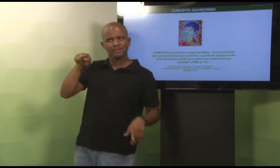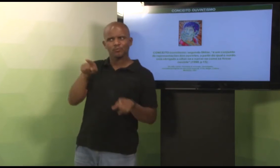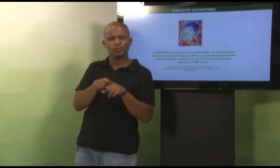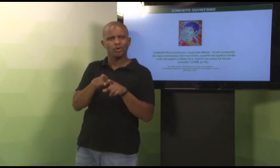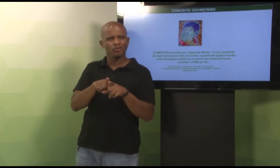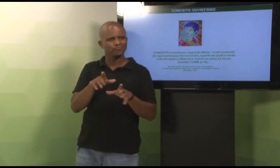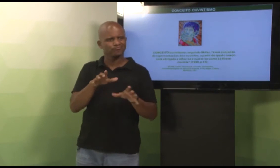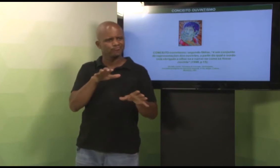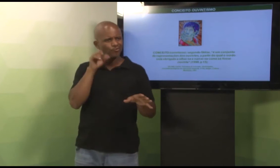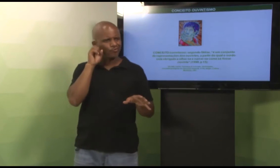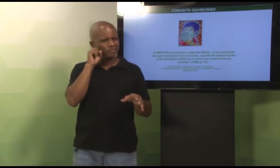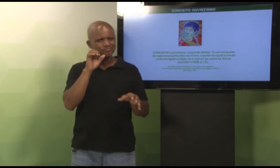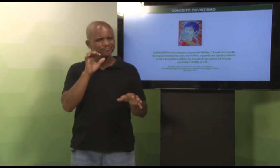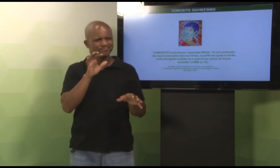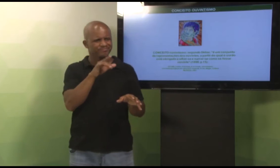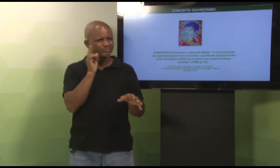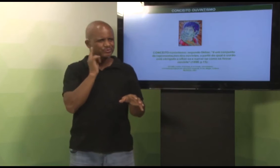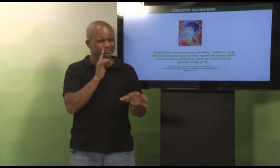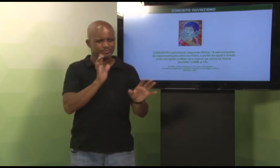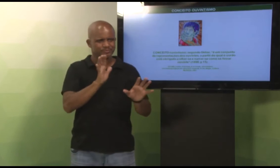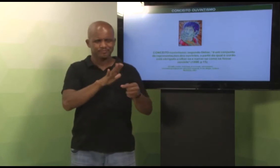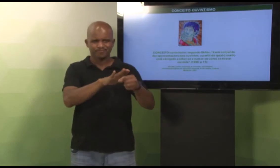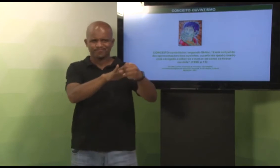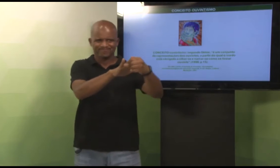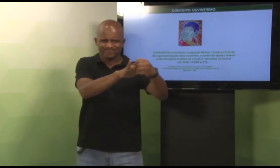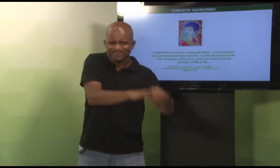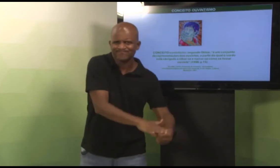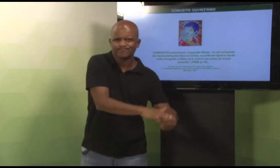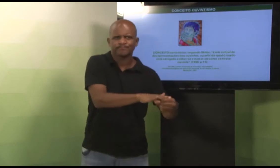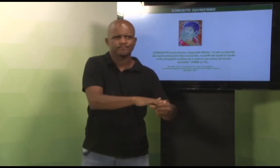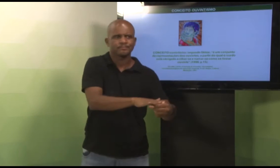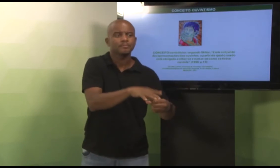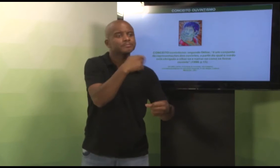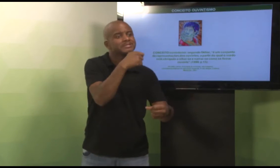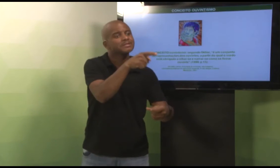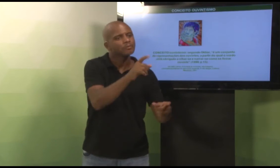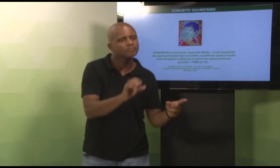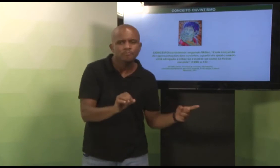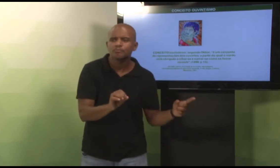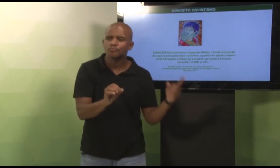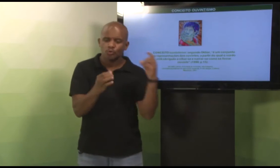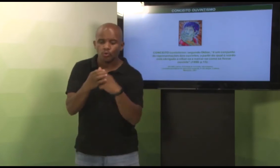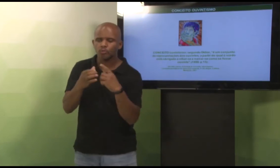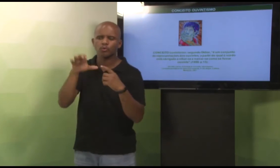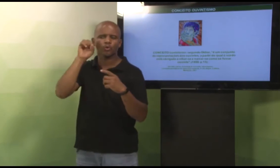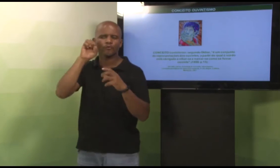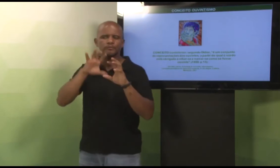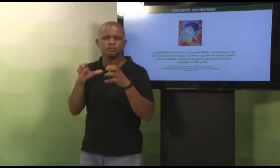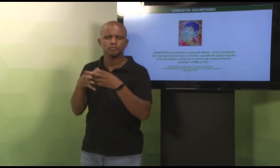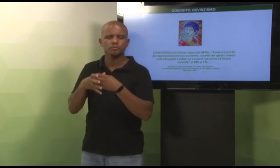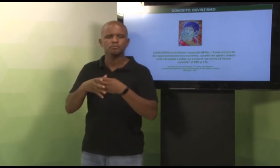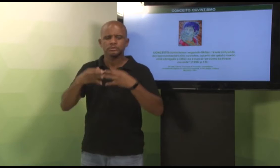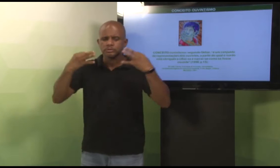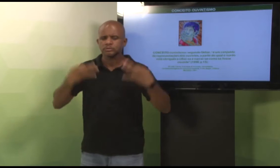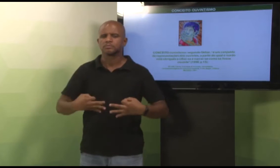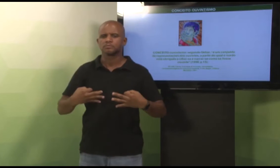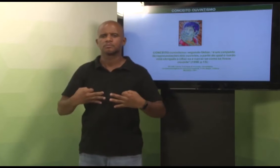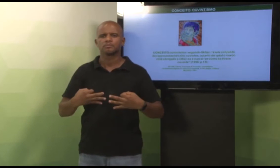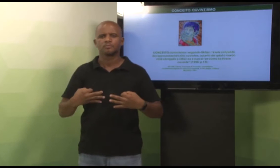Ou seja, está subentendido aqui, nesse conceito, o ouvintismo. Ou seja, o